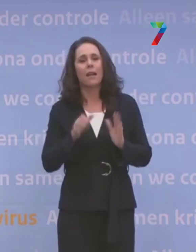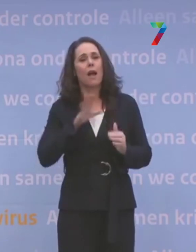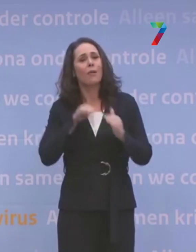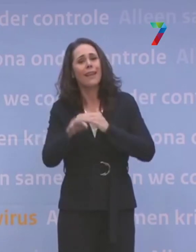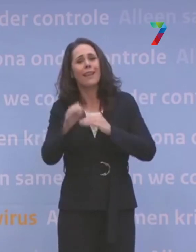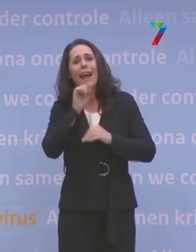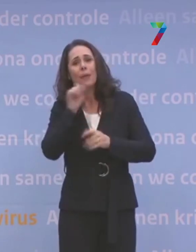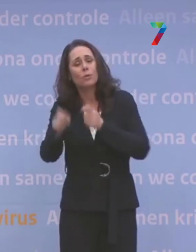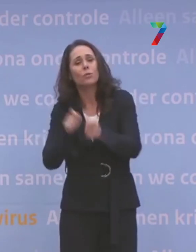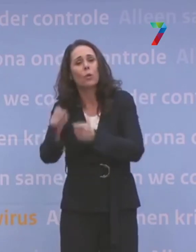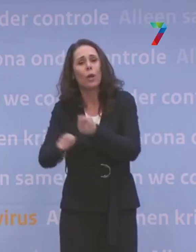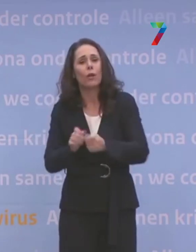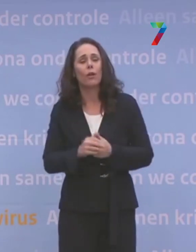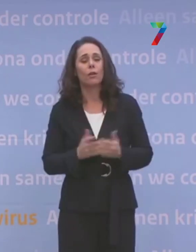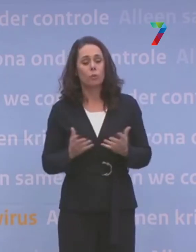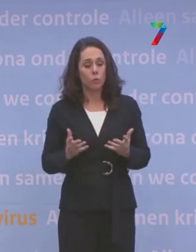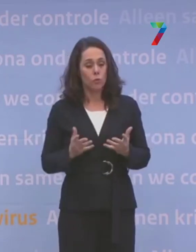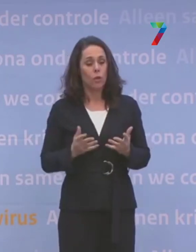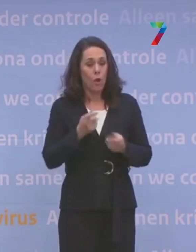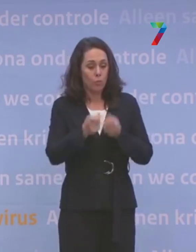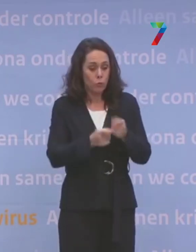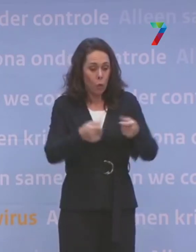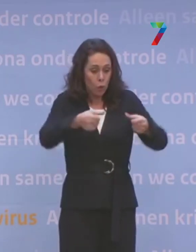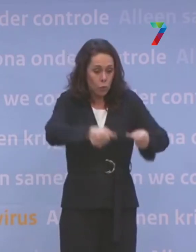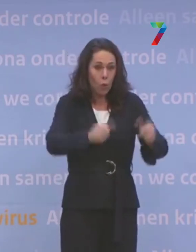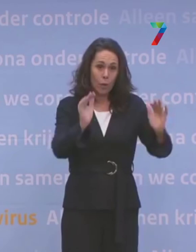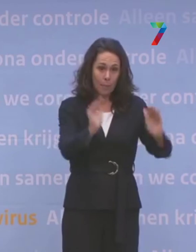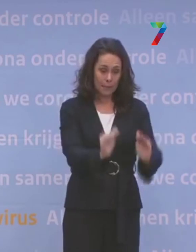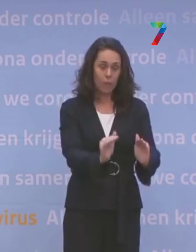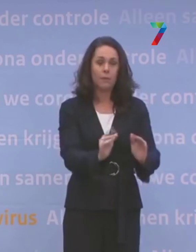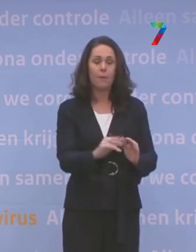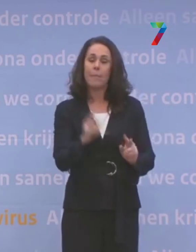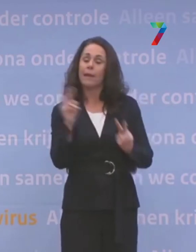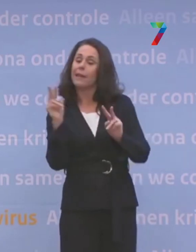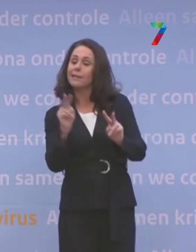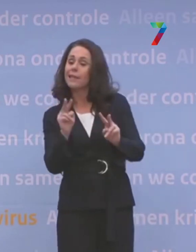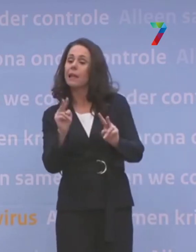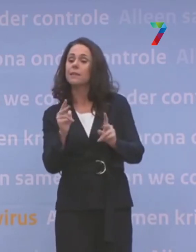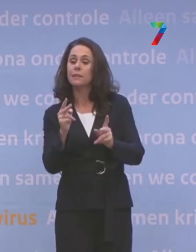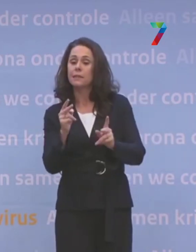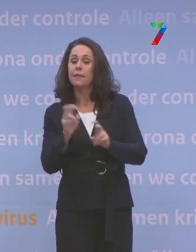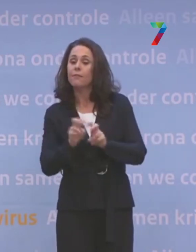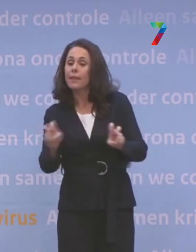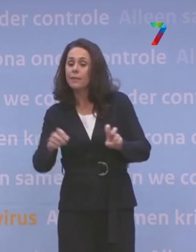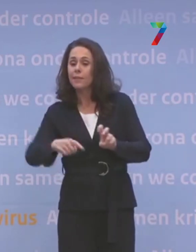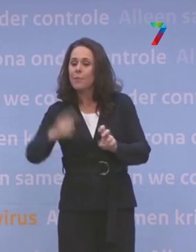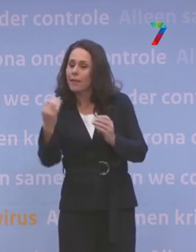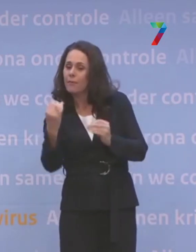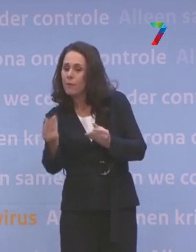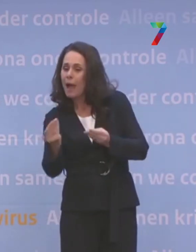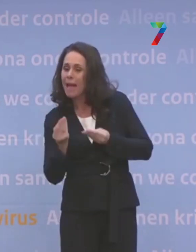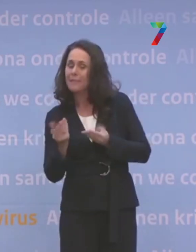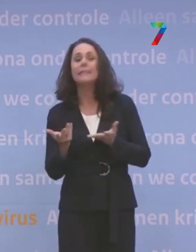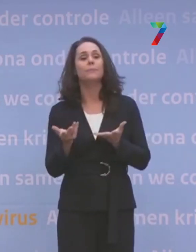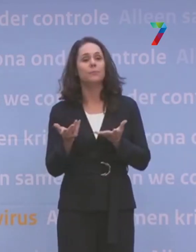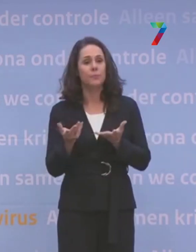dus als je daarnaar kijkt, dan kun je dat pas doen als die druk op die zorg wat afneemt, als we meer zicht hebben op het virus, daar nog meer van weten. En dat moeten we dus iedere keer